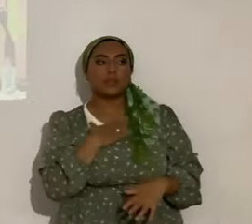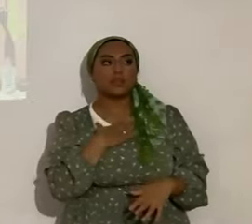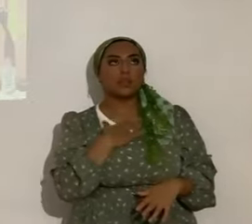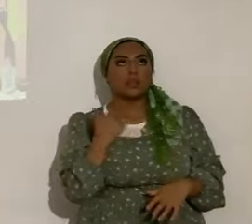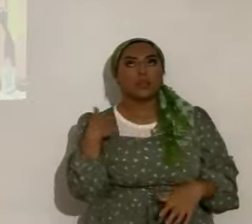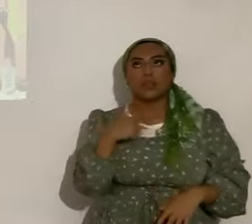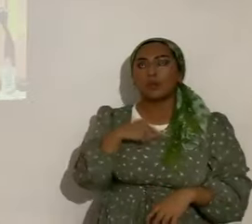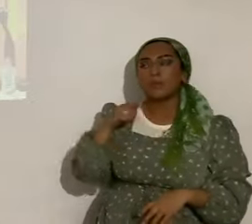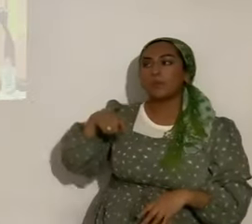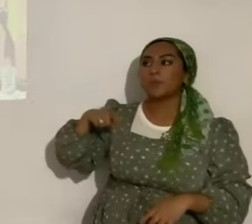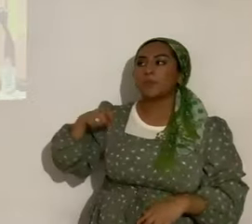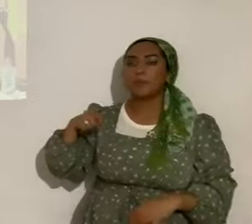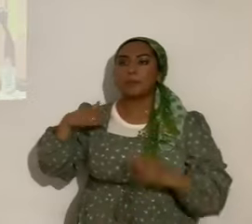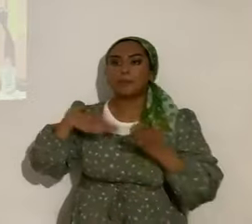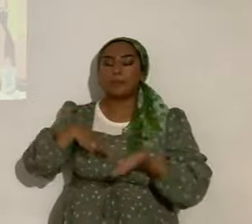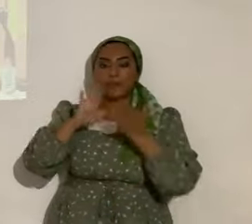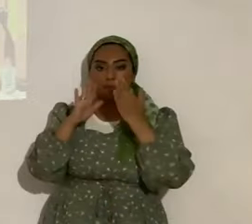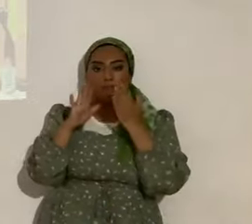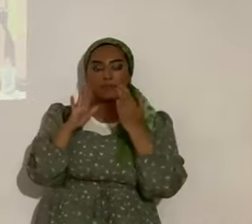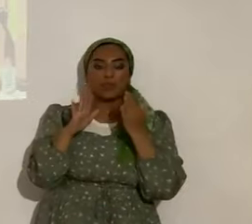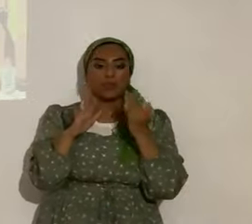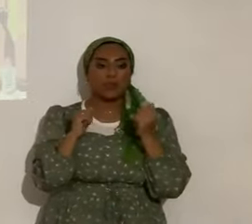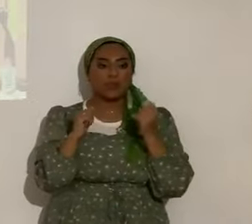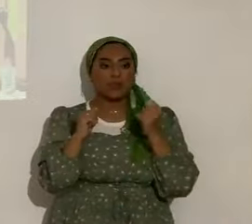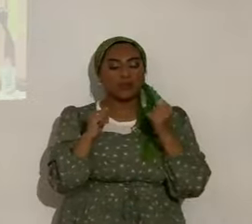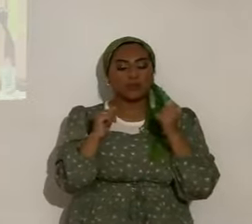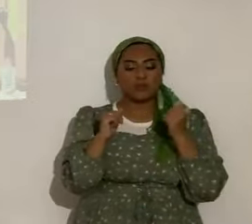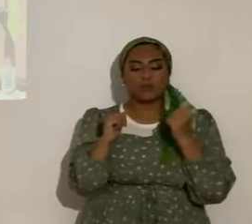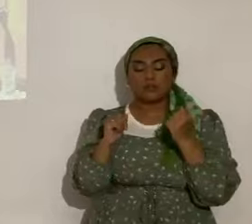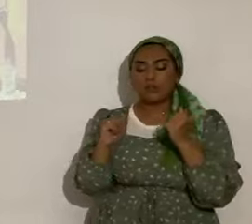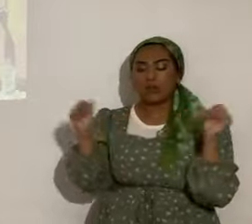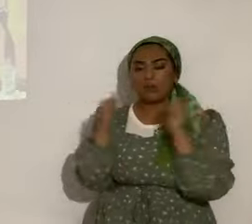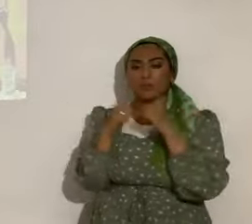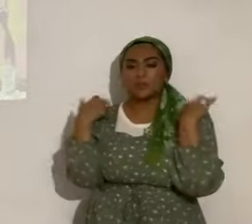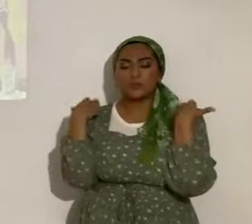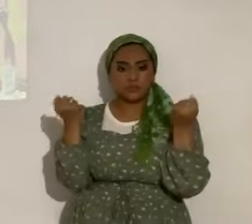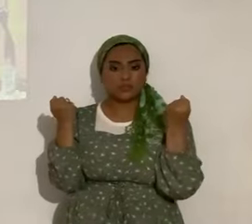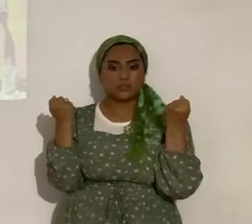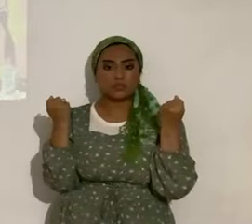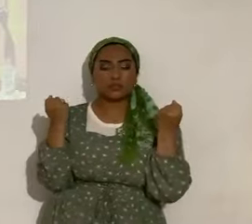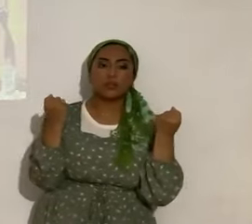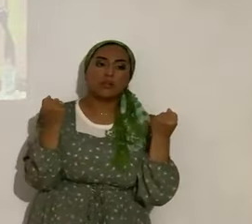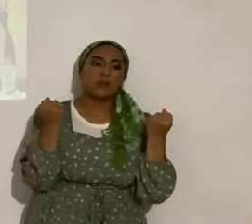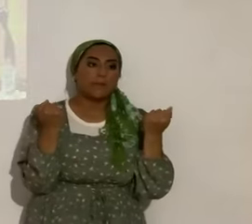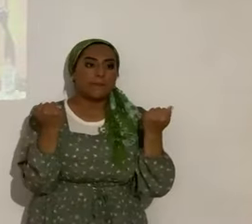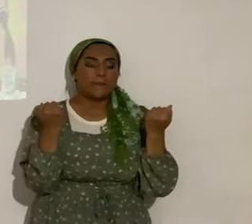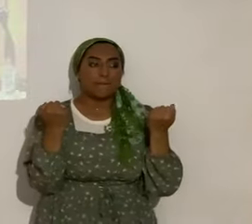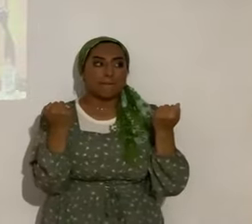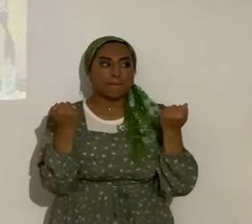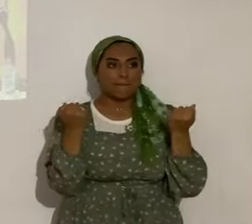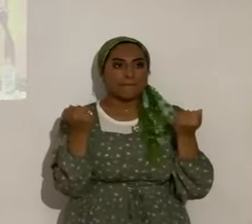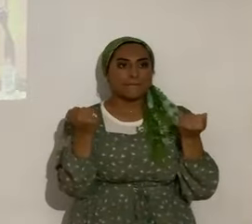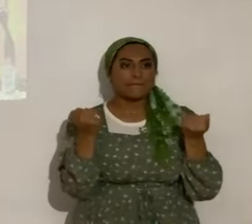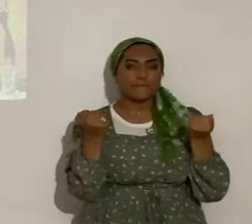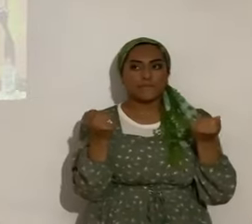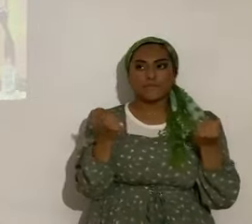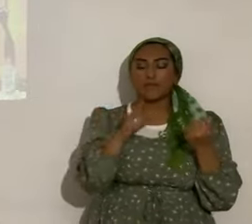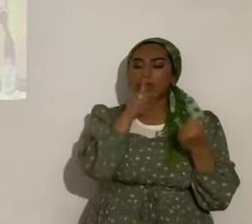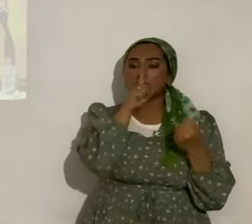hay que enfrentar la victoria, perdón, hay que enfrentar con valentía